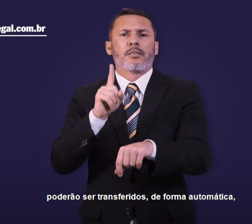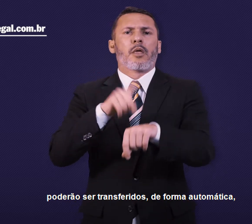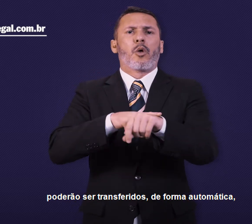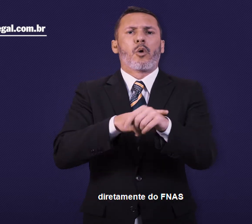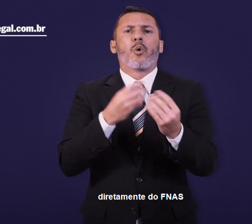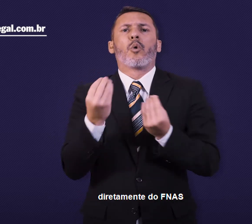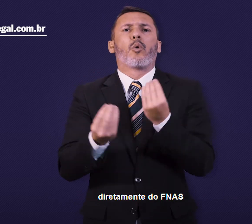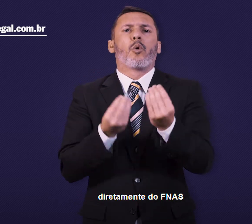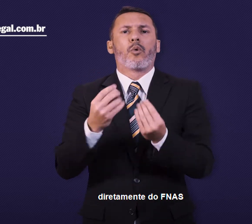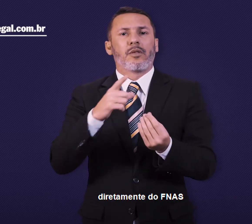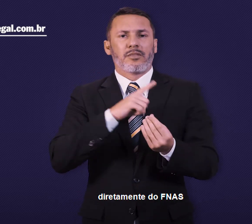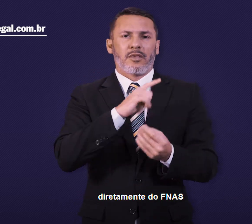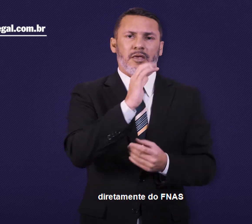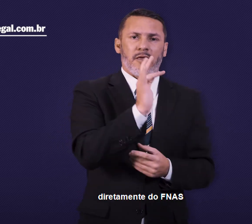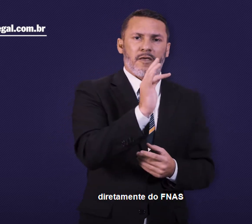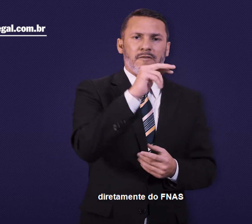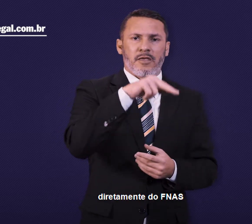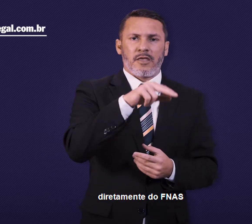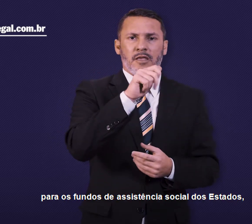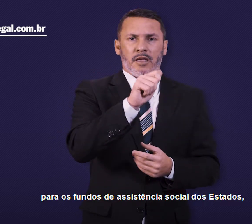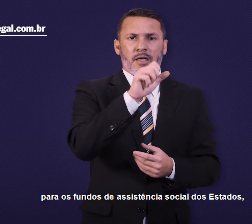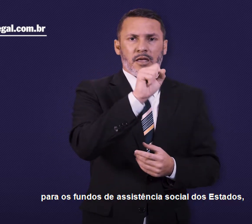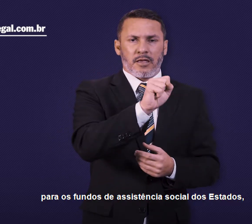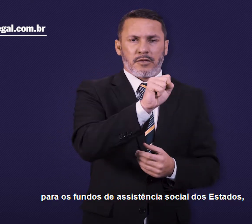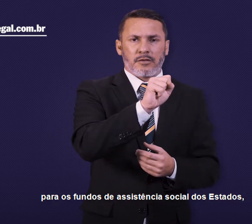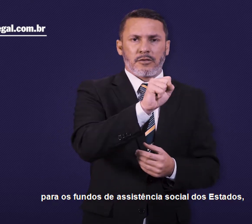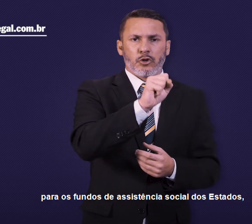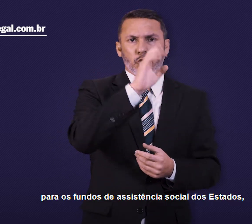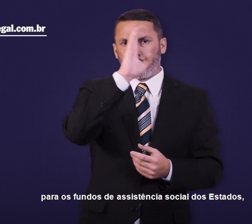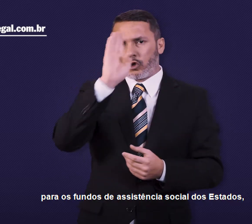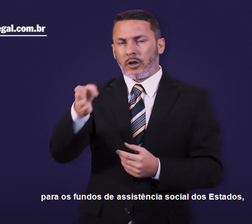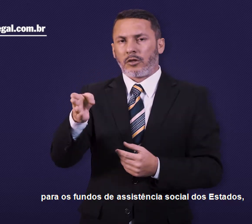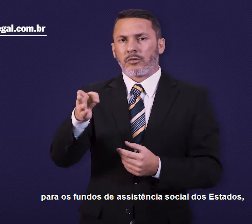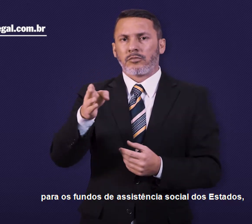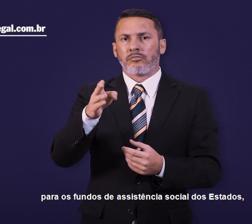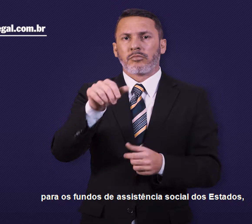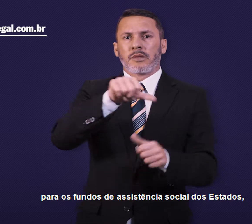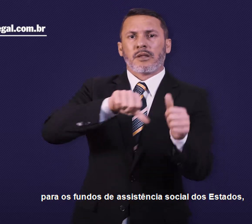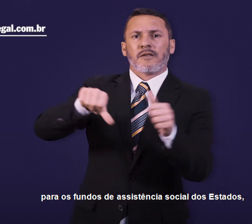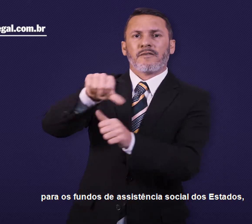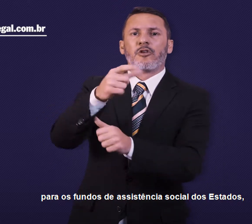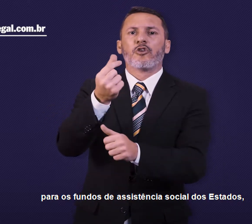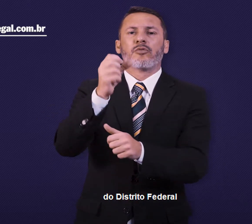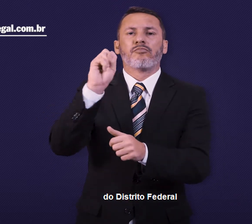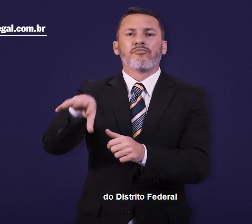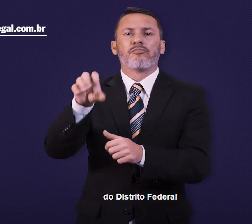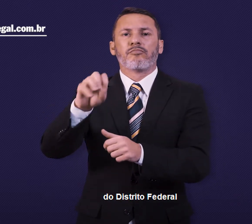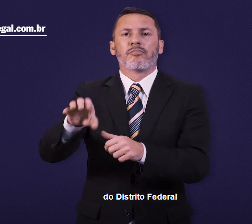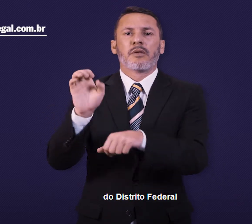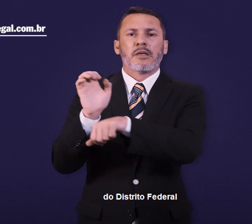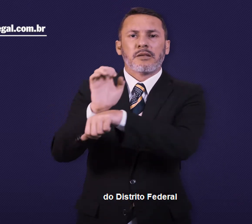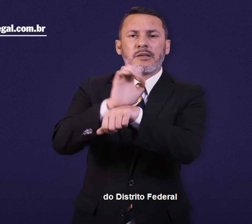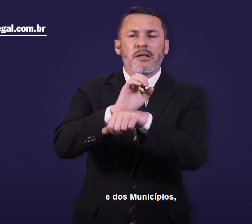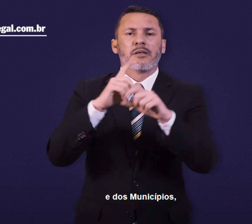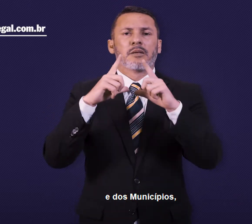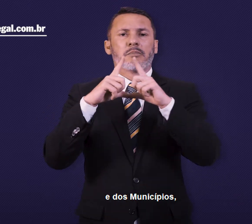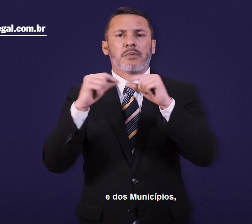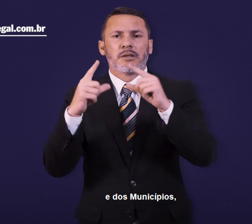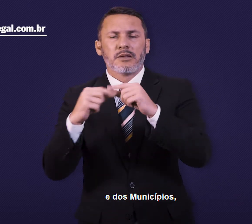automática diretamente do FNAS para os fundos de assistência social dos estados, do Distrito Federal e dos